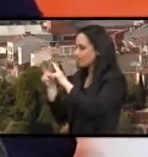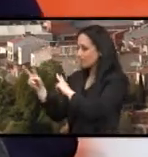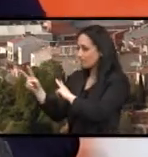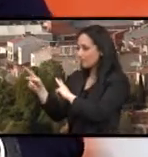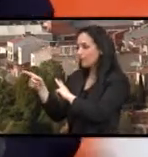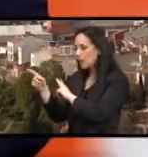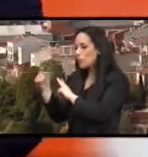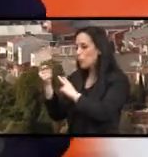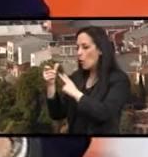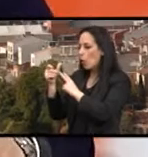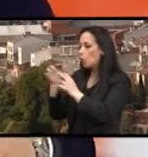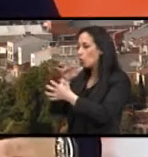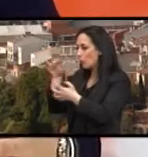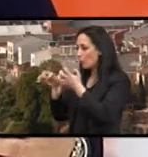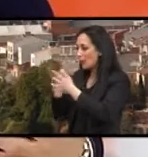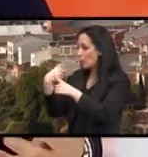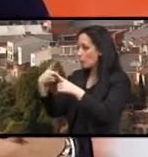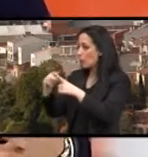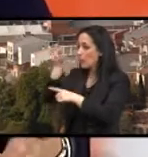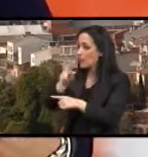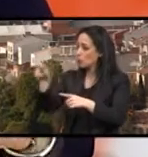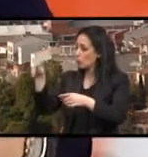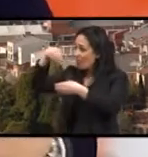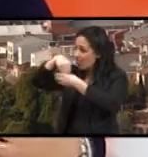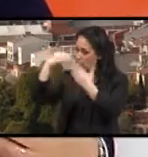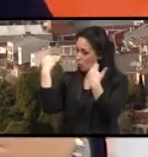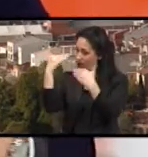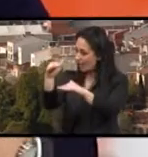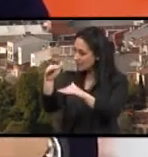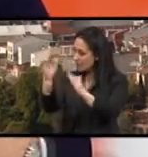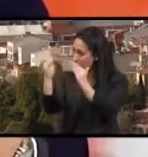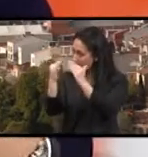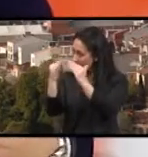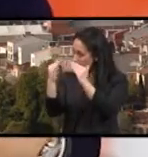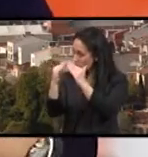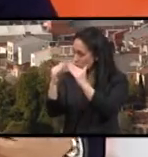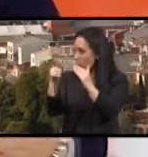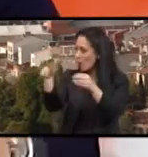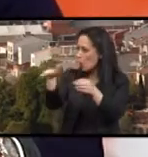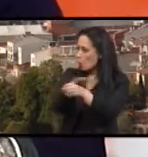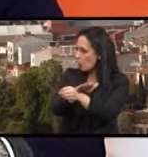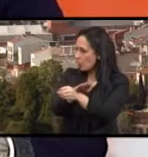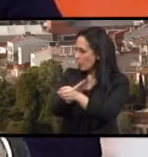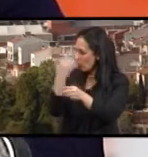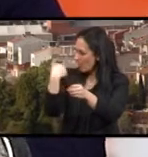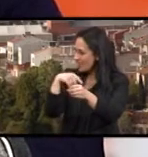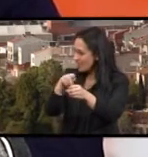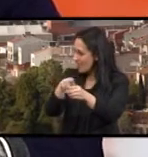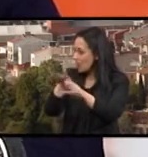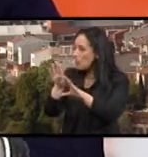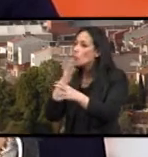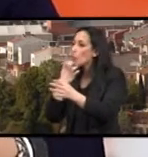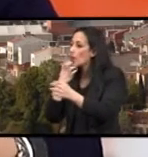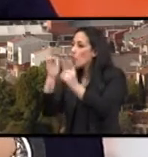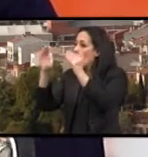Sobretot a les persones que són a casa, vull dir, els habitatges ja estan com coberts, no necessitem, diguem, d'aquesta llei. Però la gent que està a